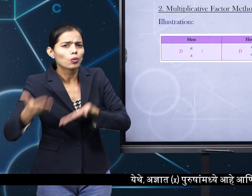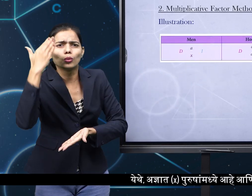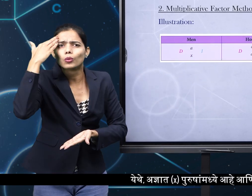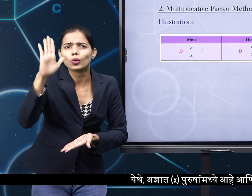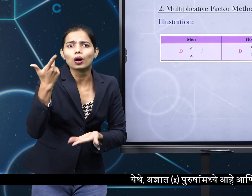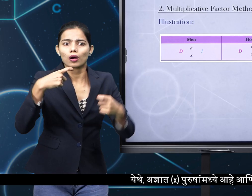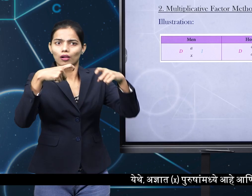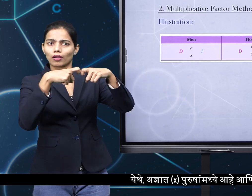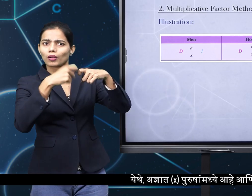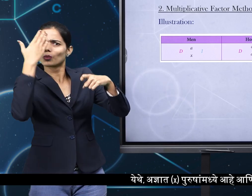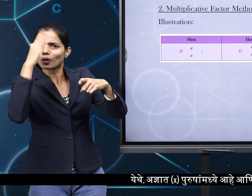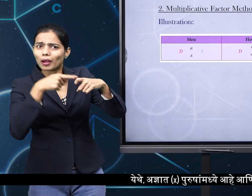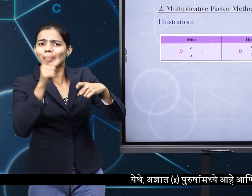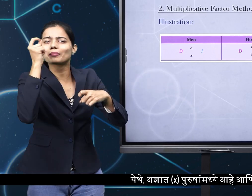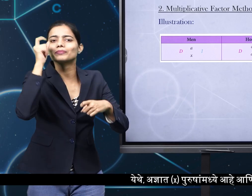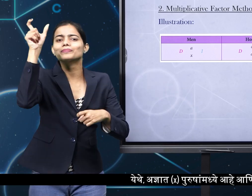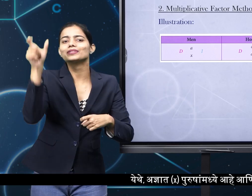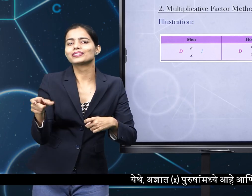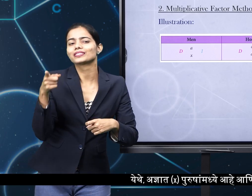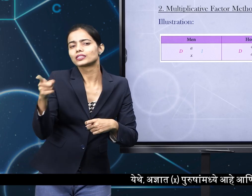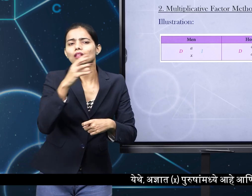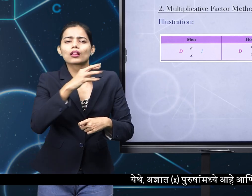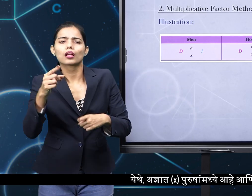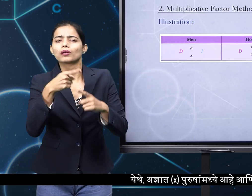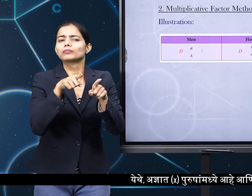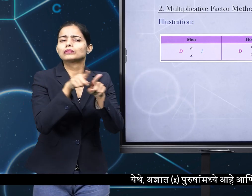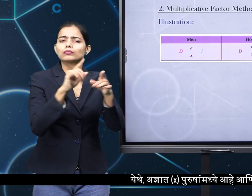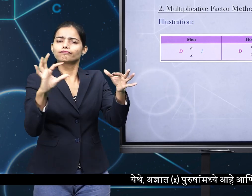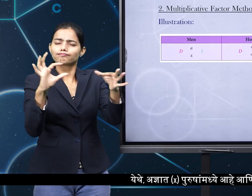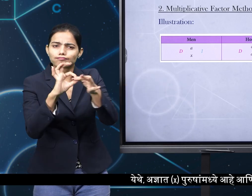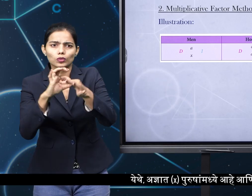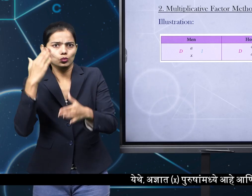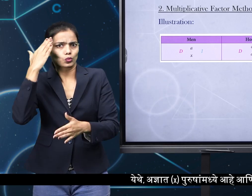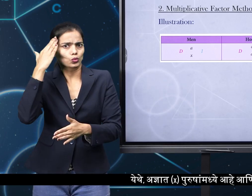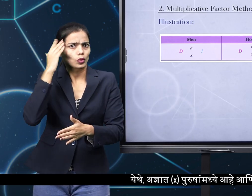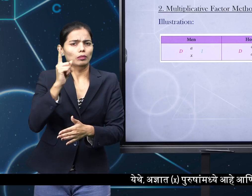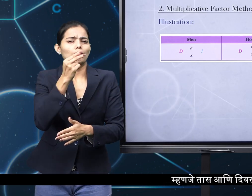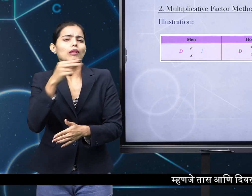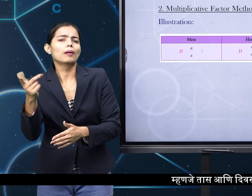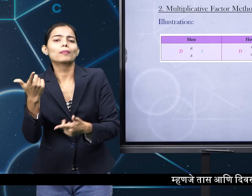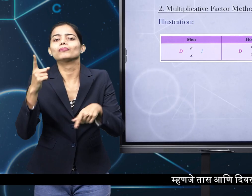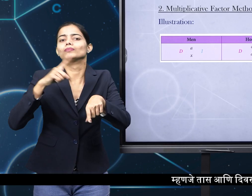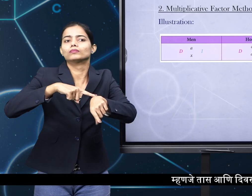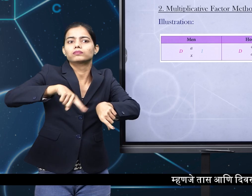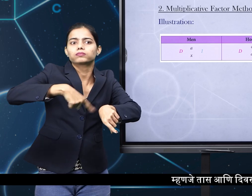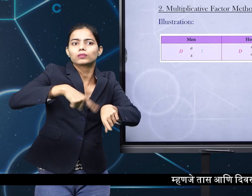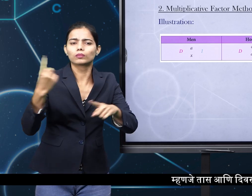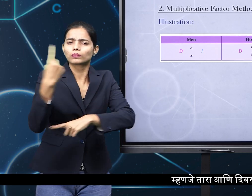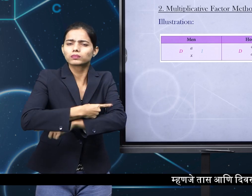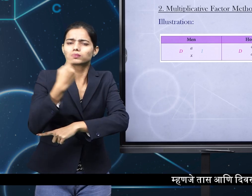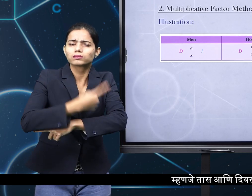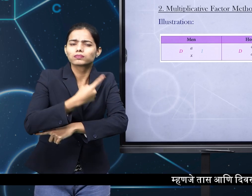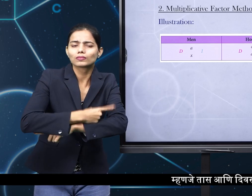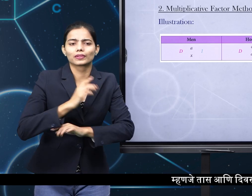येथे अज्ञात x पुरुषांमध्ये आहे आणि म्हणून त्याची तुलना ज्ञात म्हणजे तास आणि